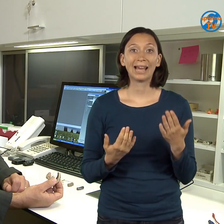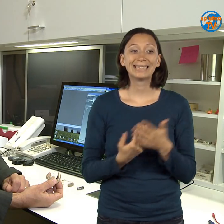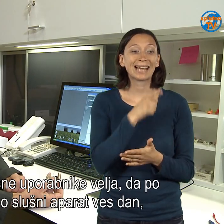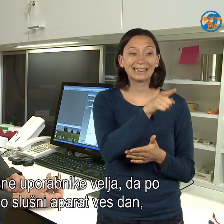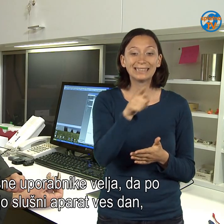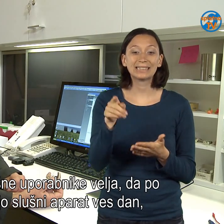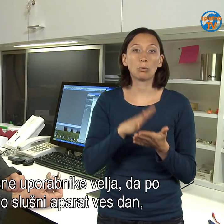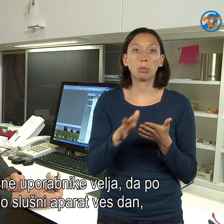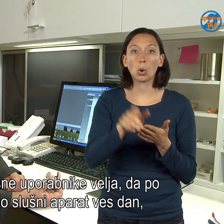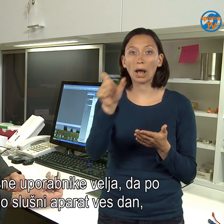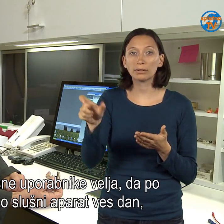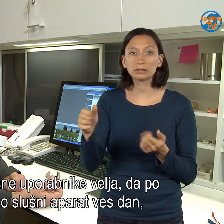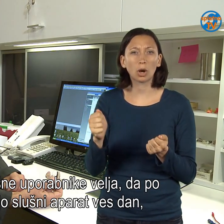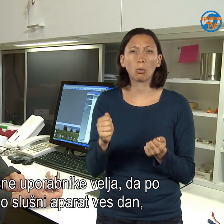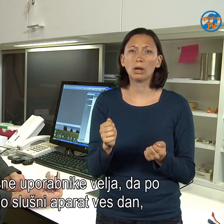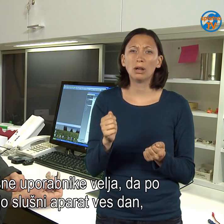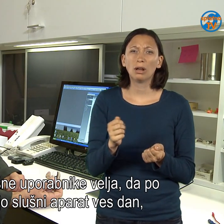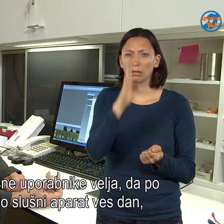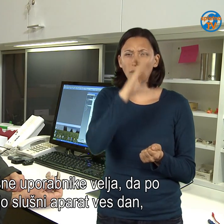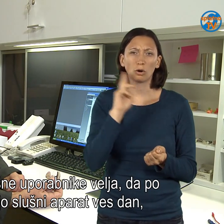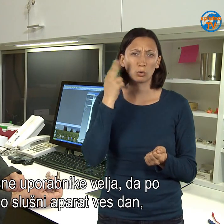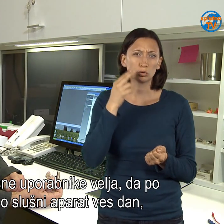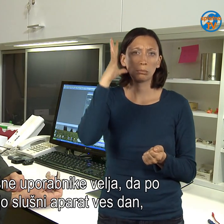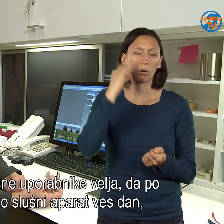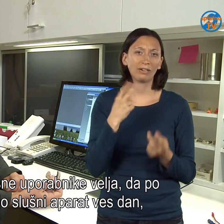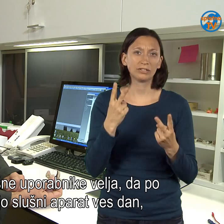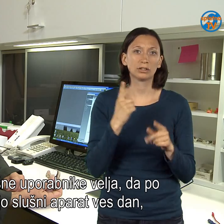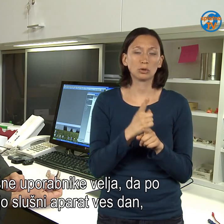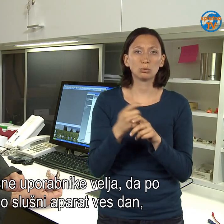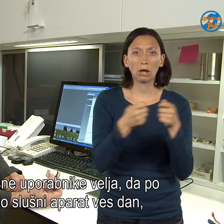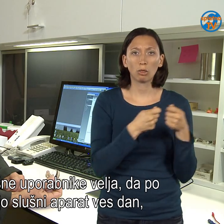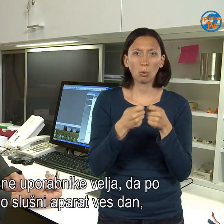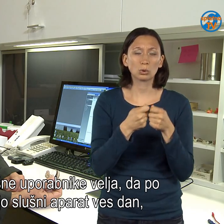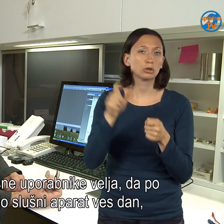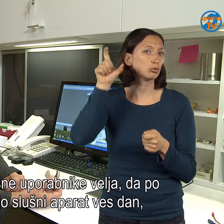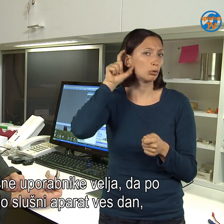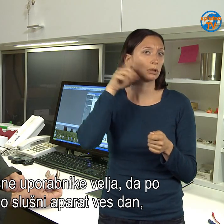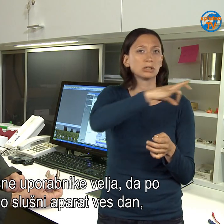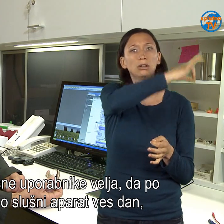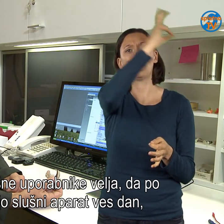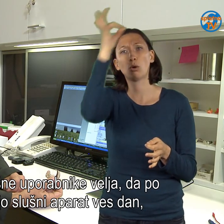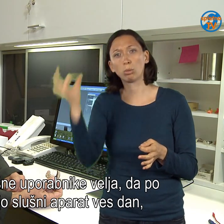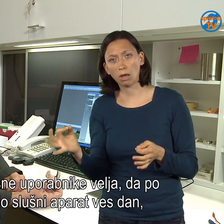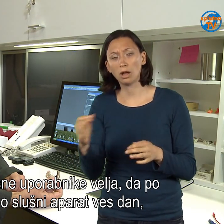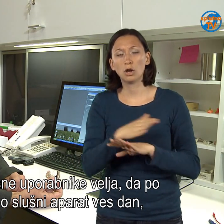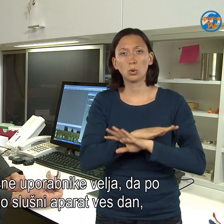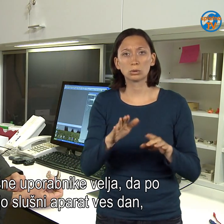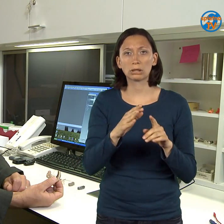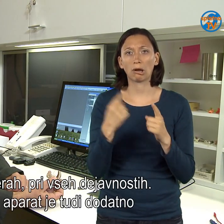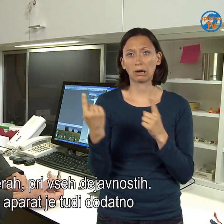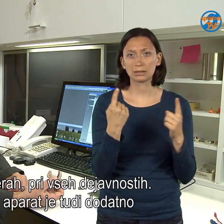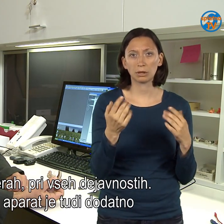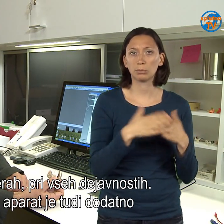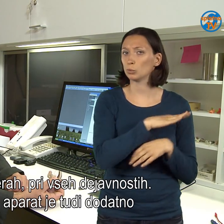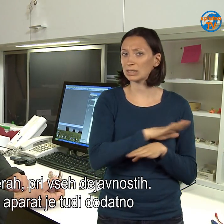Za tiste uporabnike, ki so zelo naglušni, ponavadi velja, da tudi nosijo slušni aparat cel dan v vseh